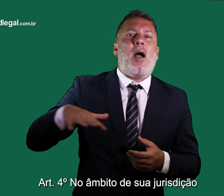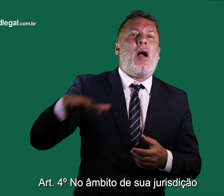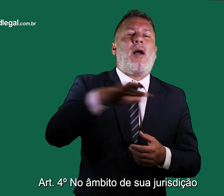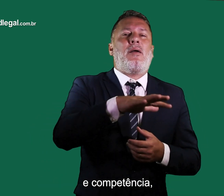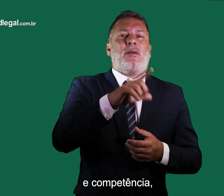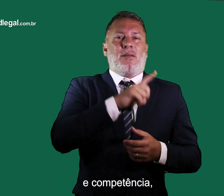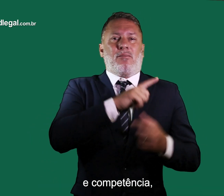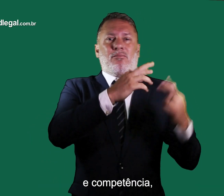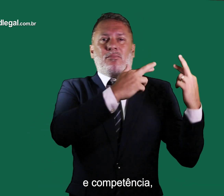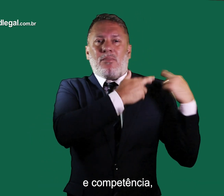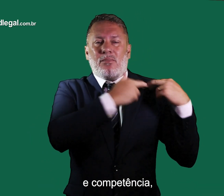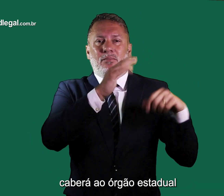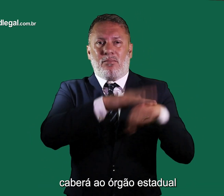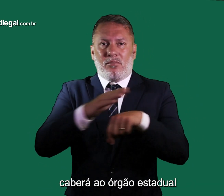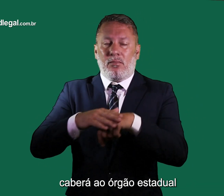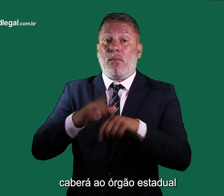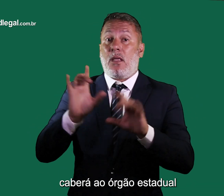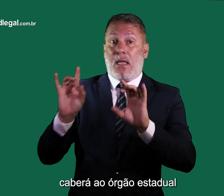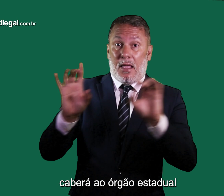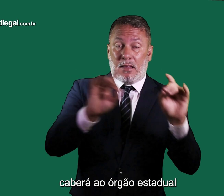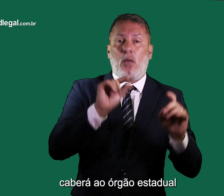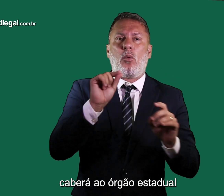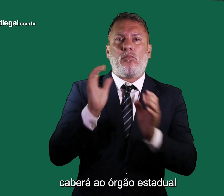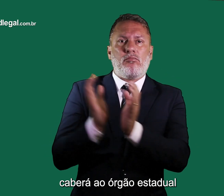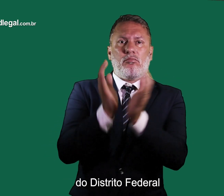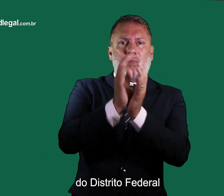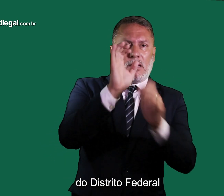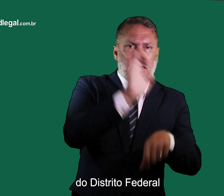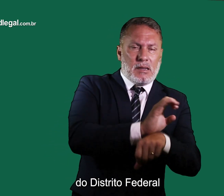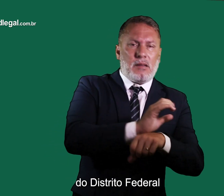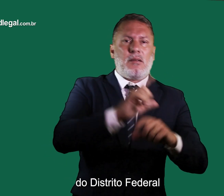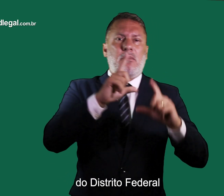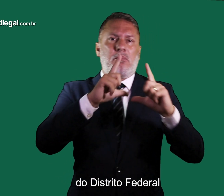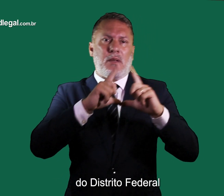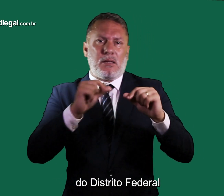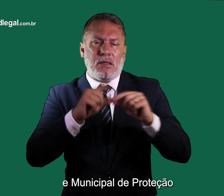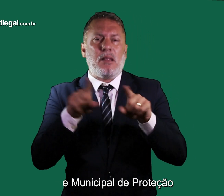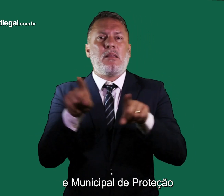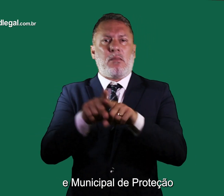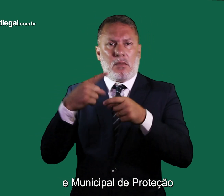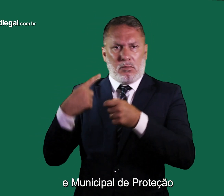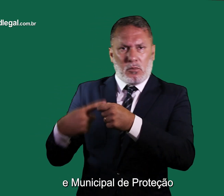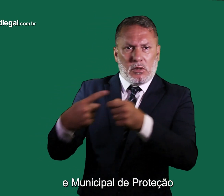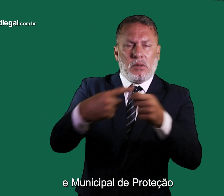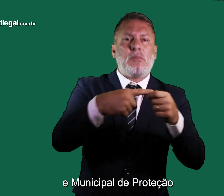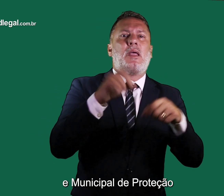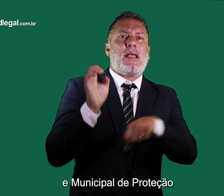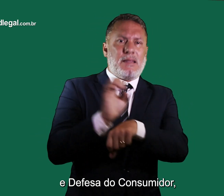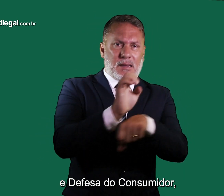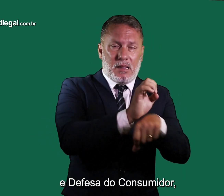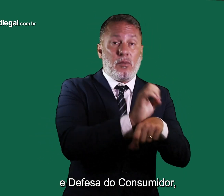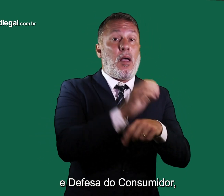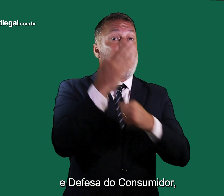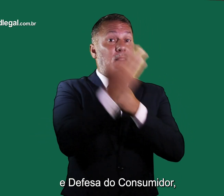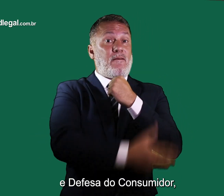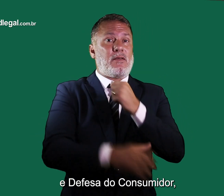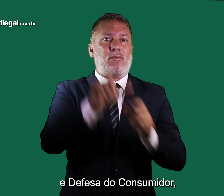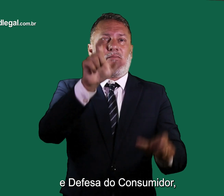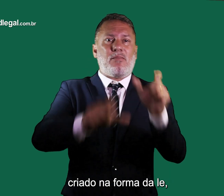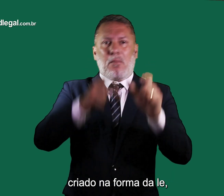jurisdição e competência, caberá ao órgão estadual, do Distrito Federal e Municipal de Proteção e Defesa do Consumidor,